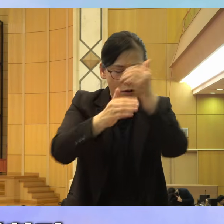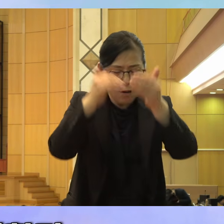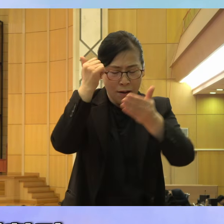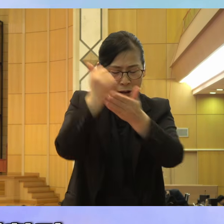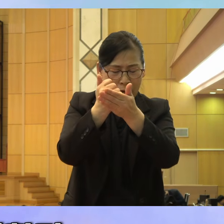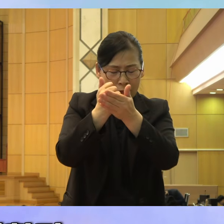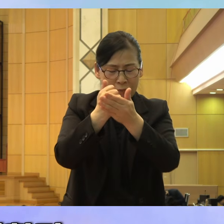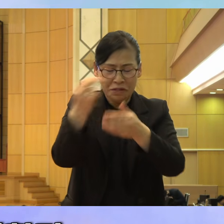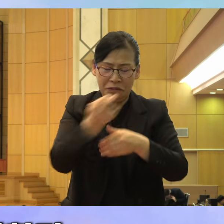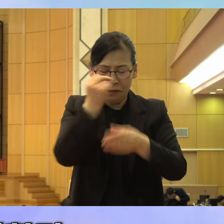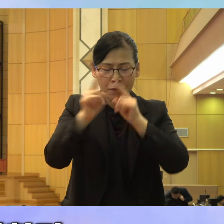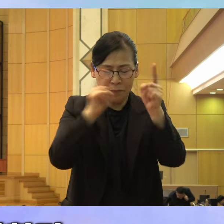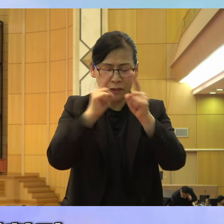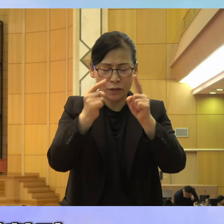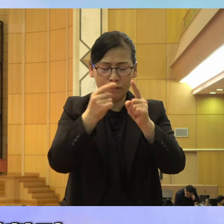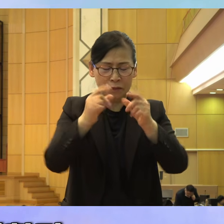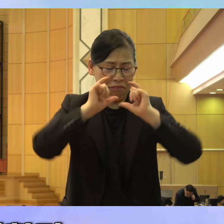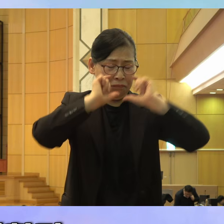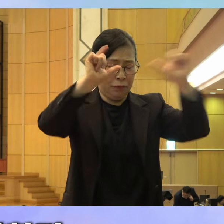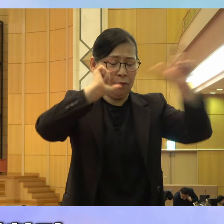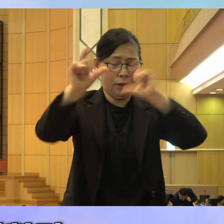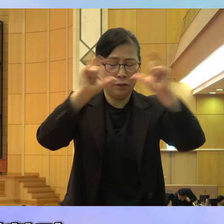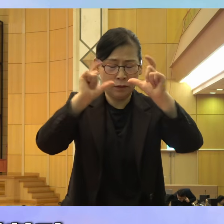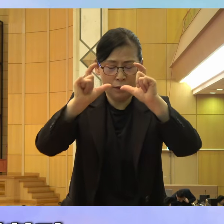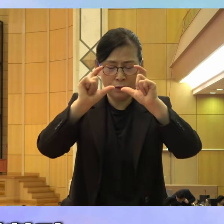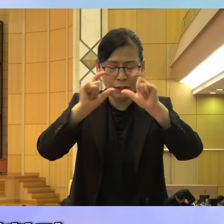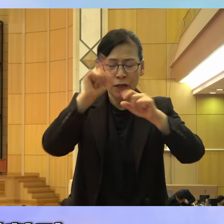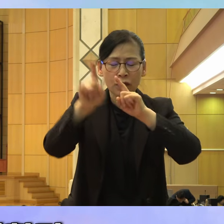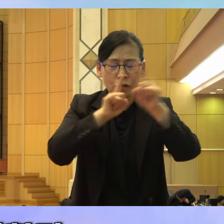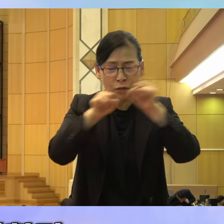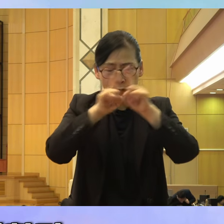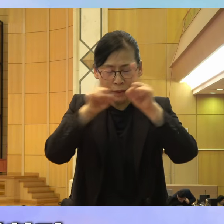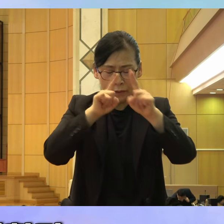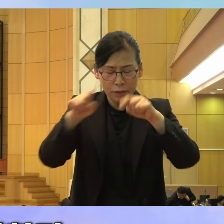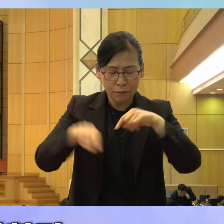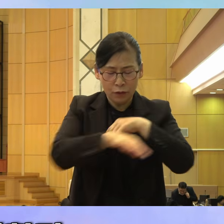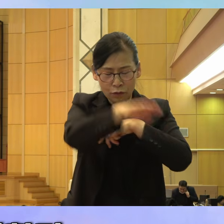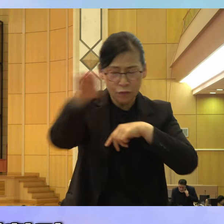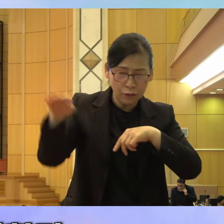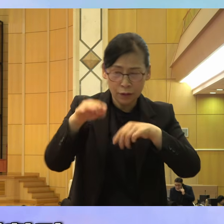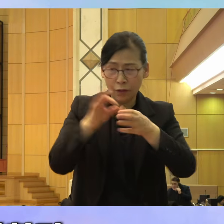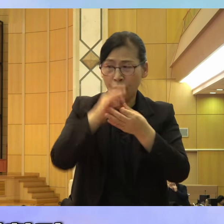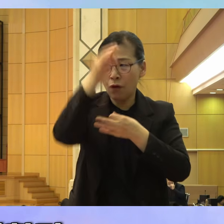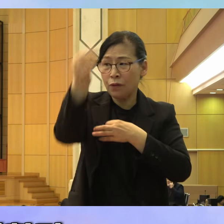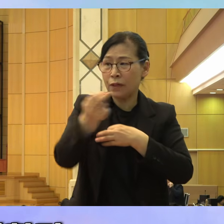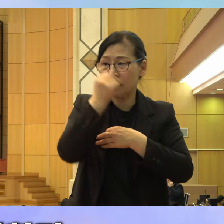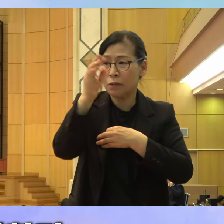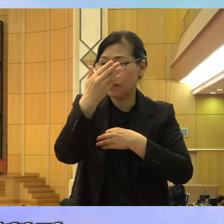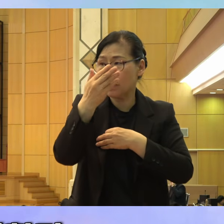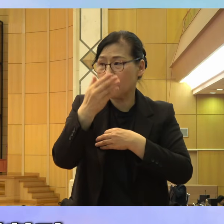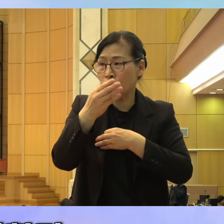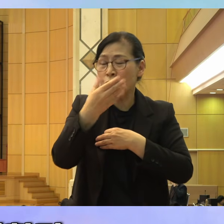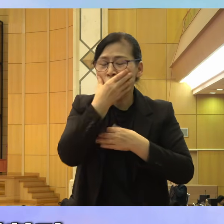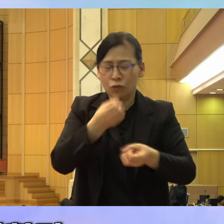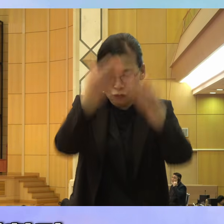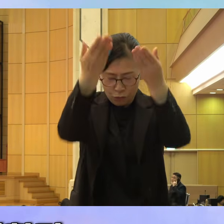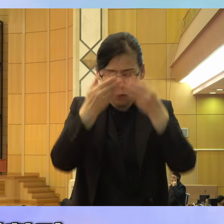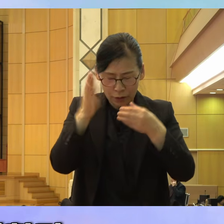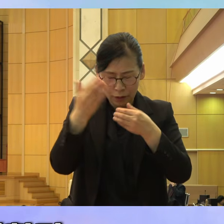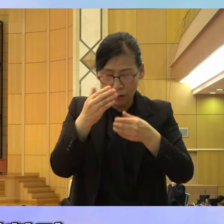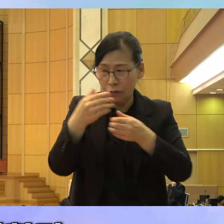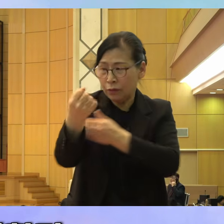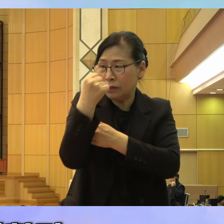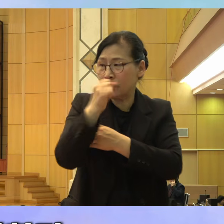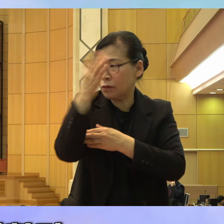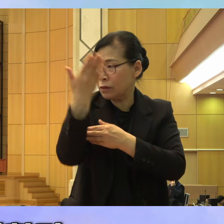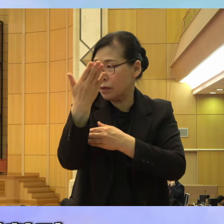하나님의 생명의 말씀을 증거하실 때 그 말씀이 우리들에게 영원한 생명이요 축복이요